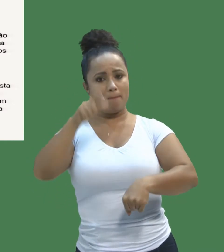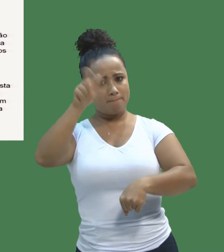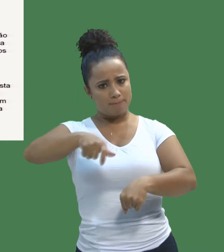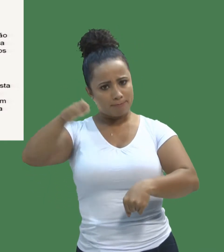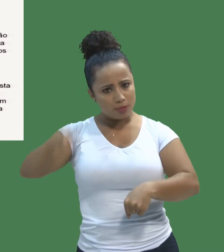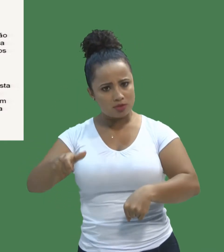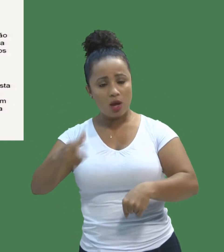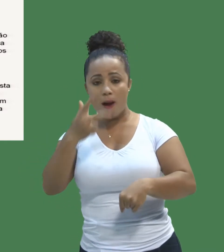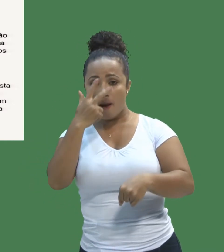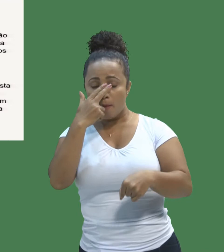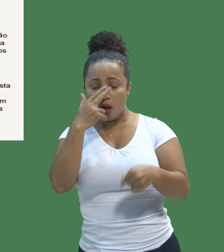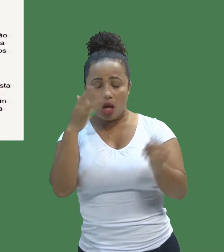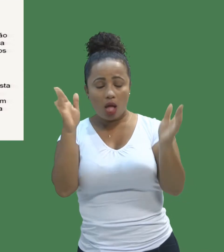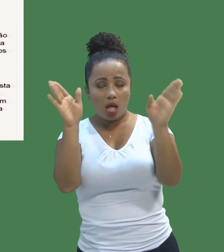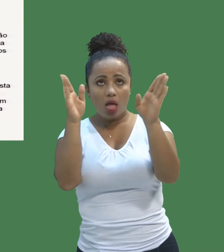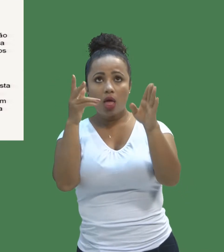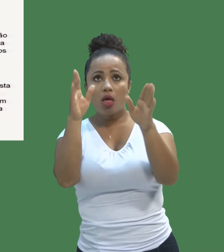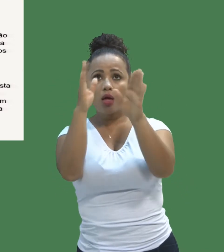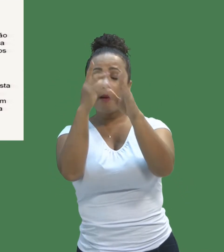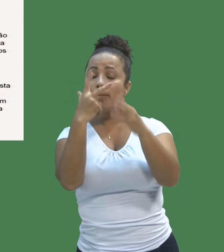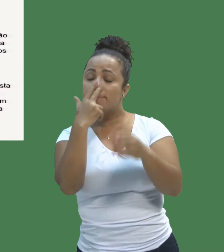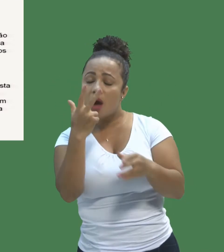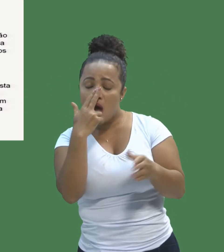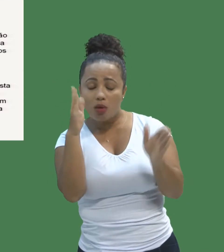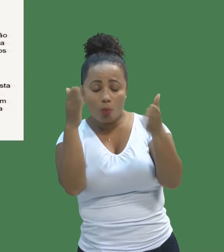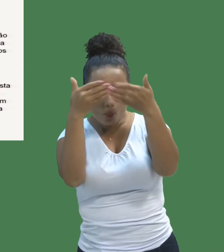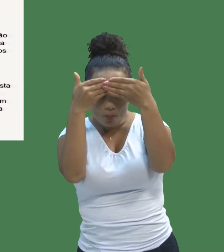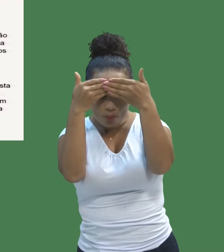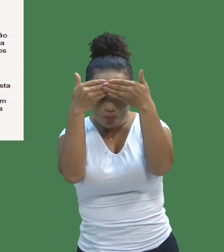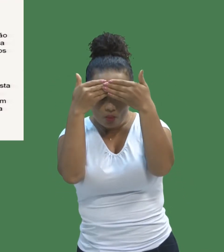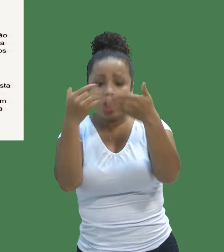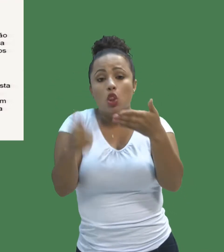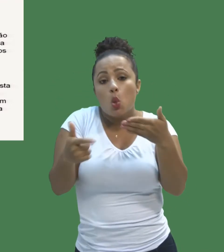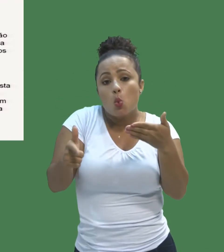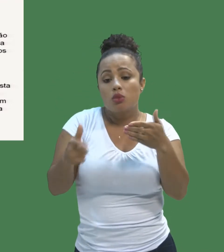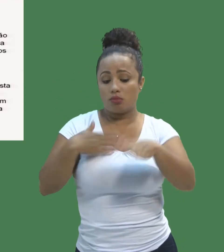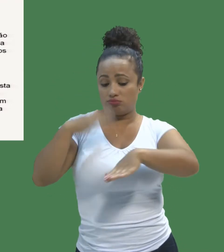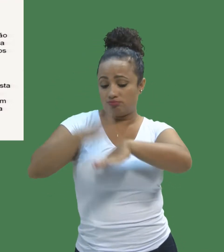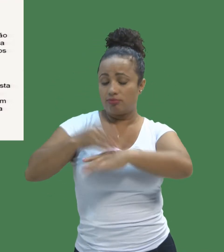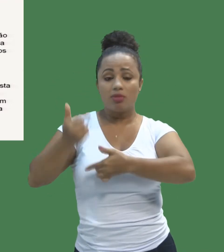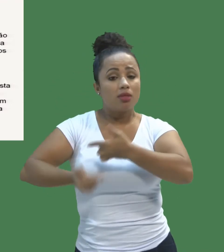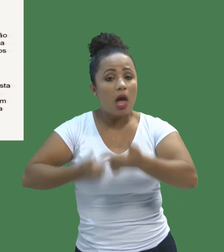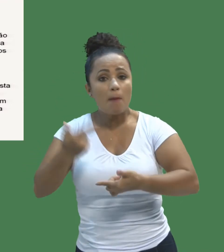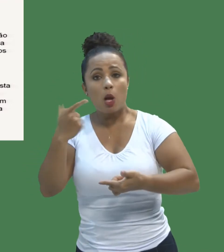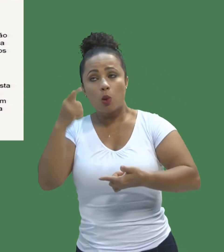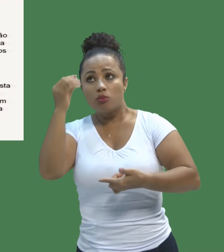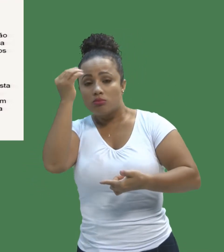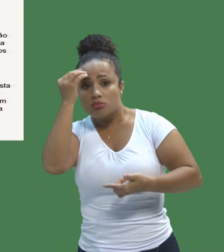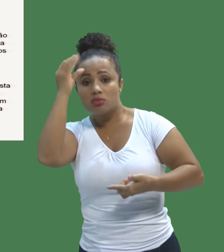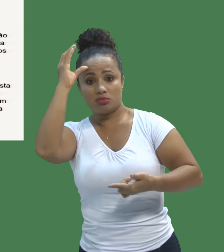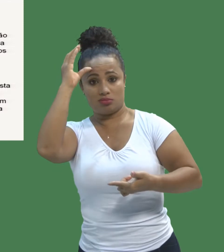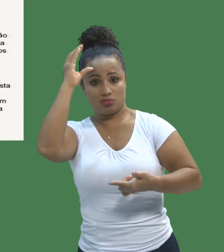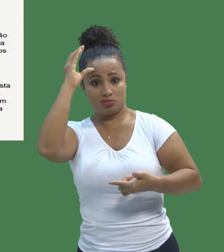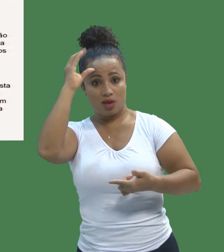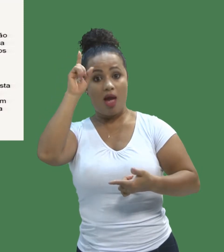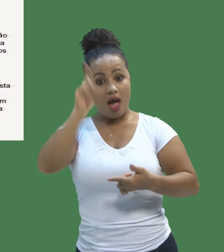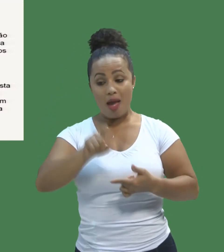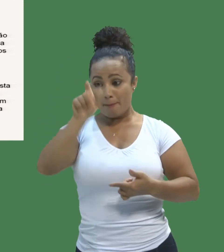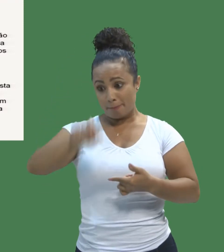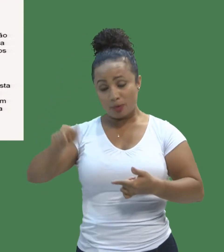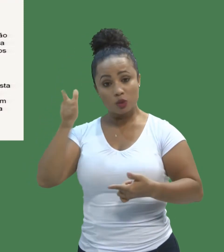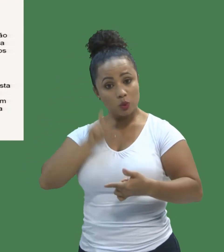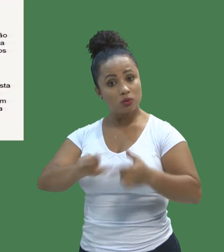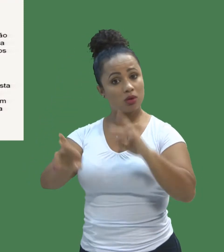relações sociais. E é daí que temos de partir para compreender a maneira como agem e pensam